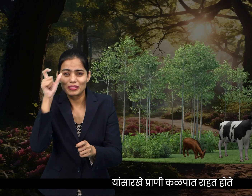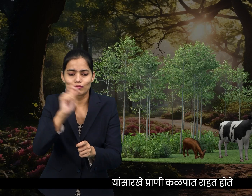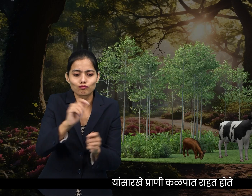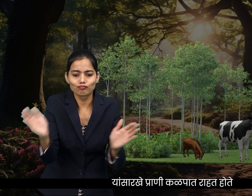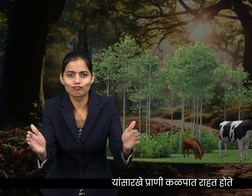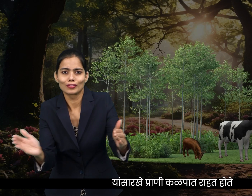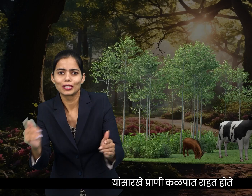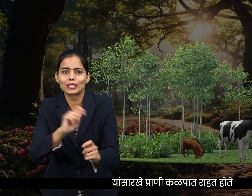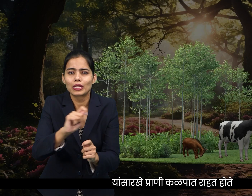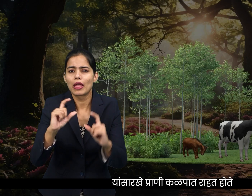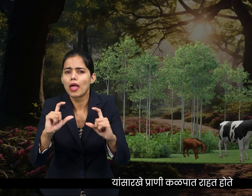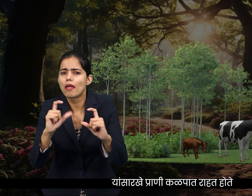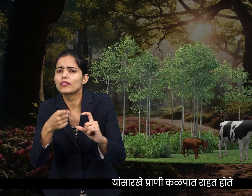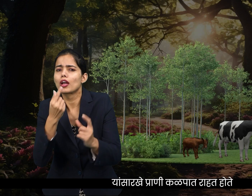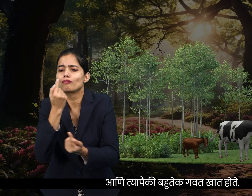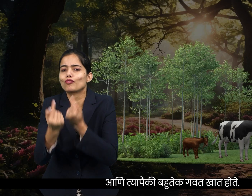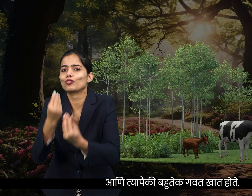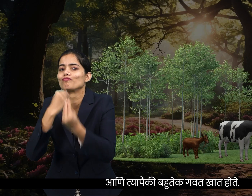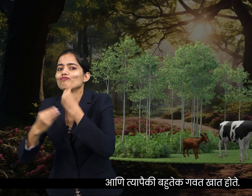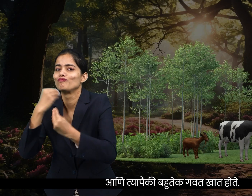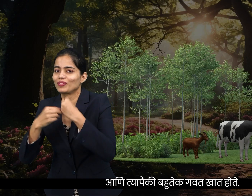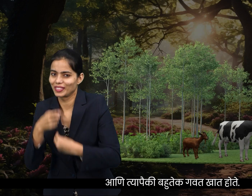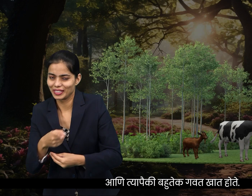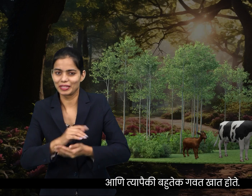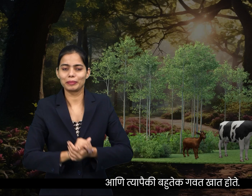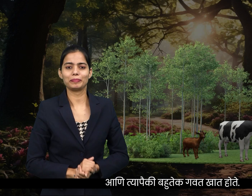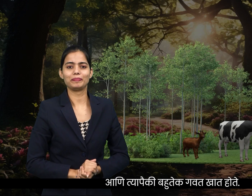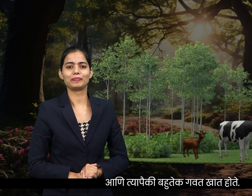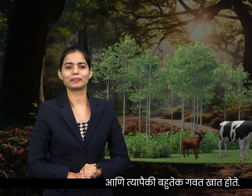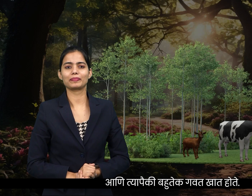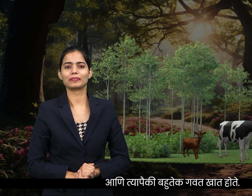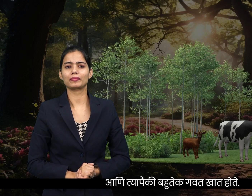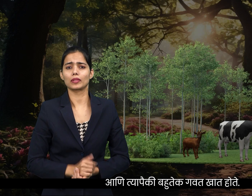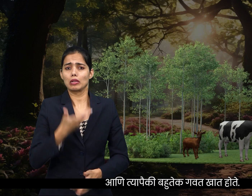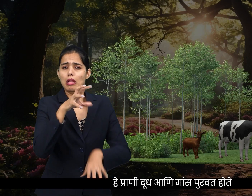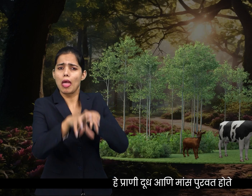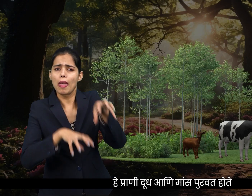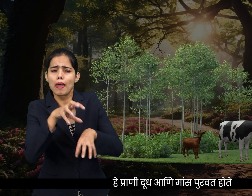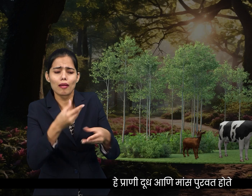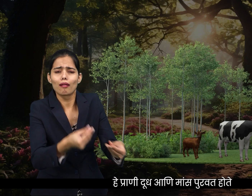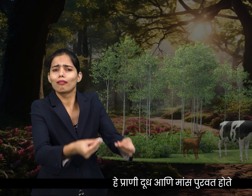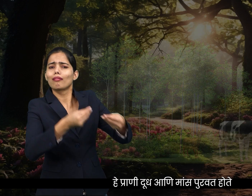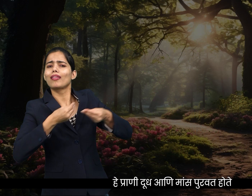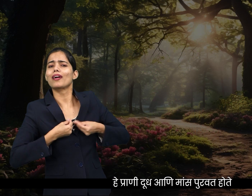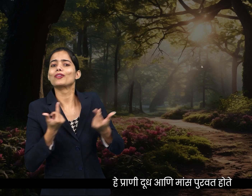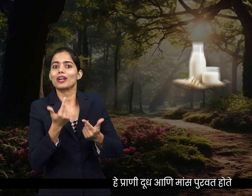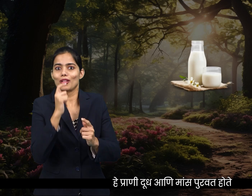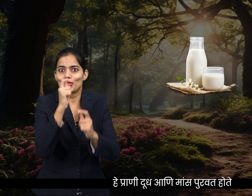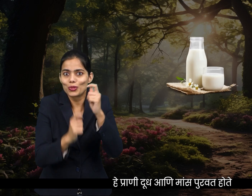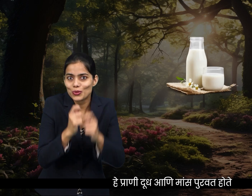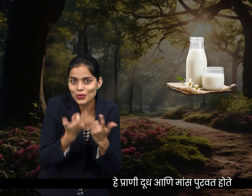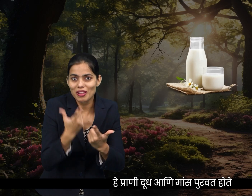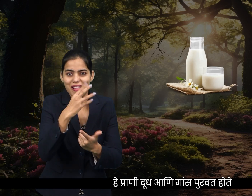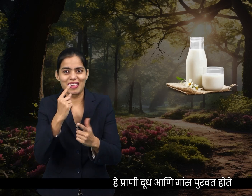यांसारखे प्राणी कळपात राहत होते आणि त्यांपैकी बहुतेक गवत खात होते. हे प्राणी दूध आणि मांस पुरवत